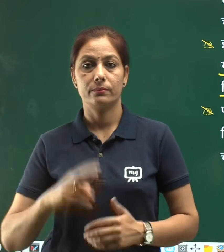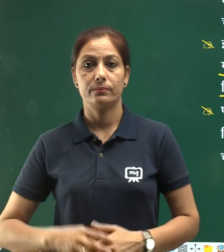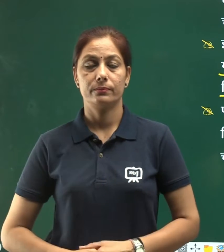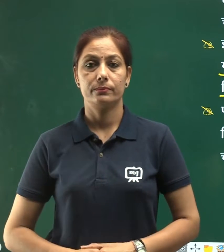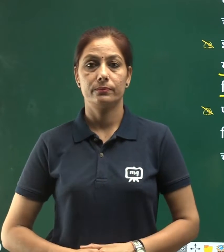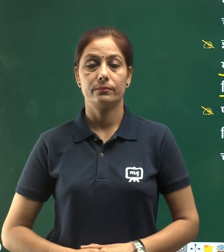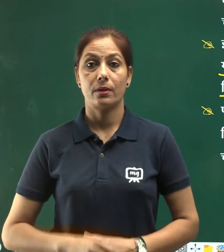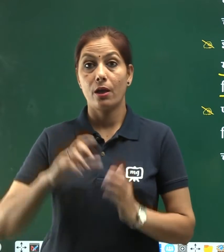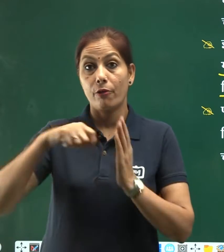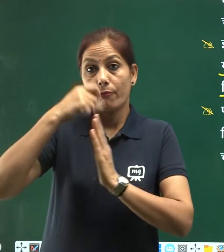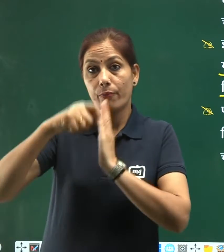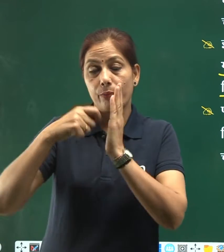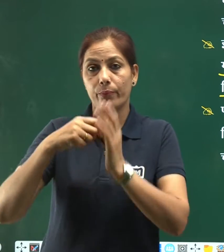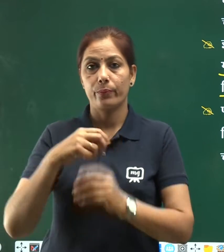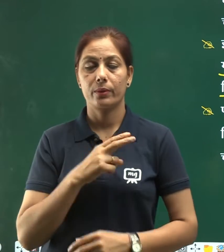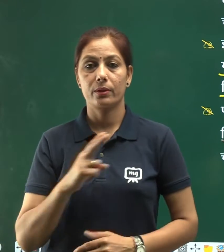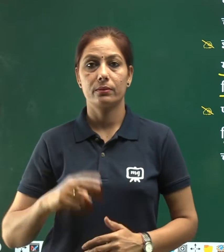फिल्म की